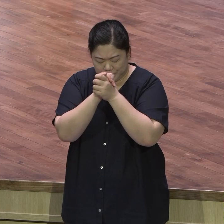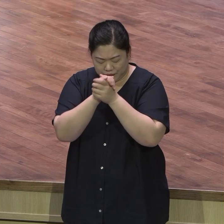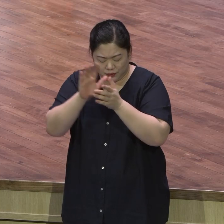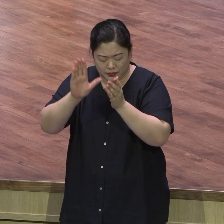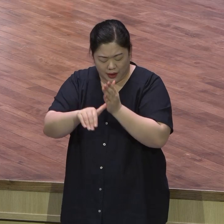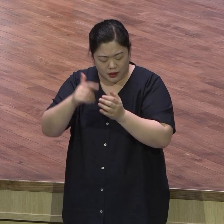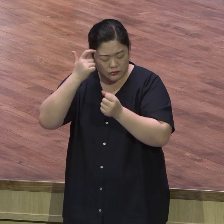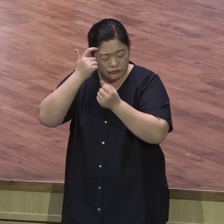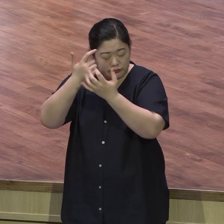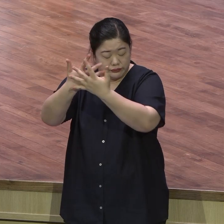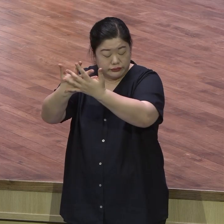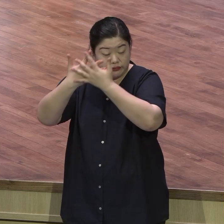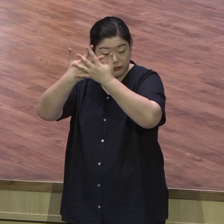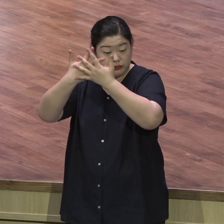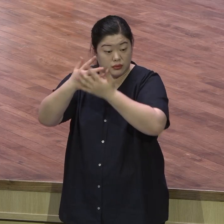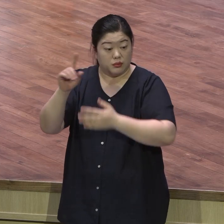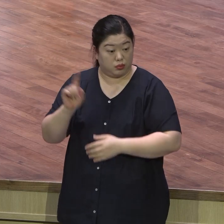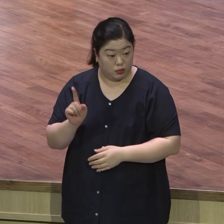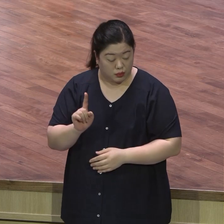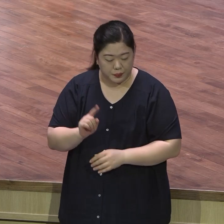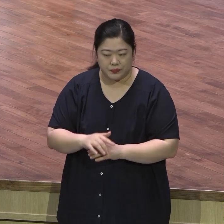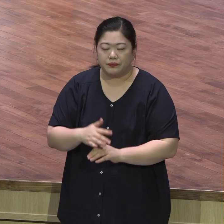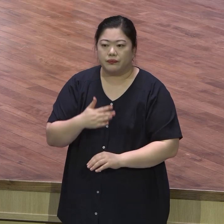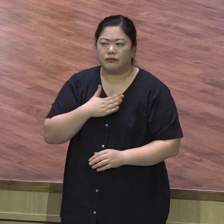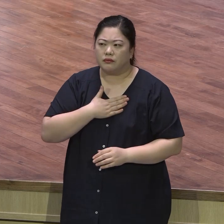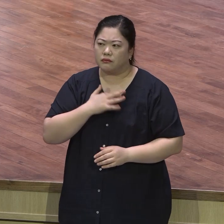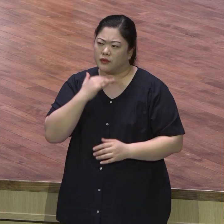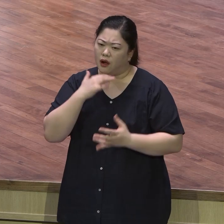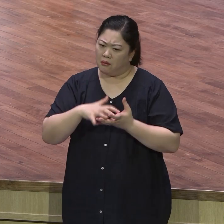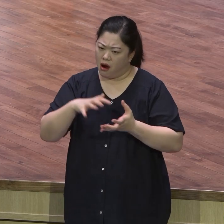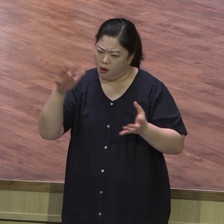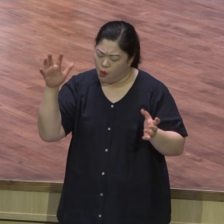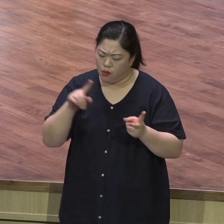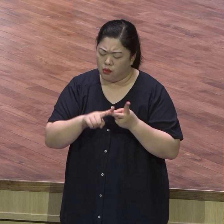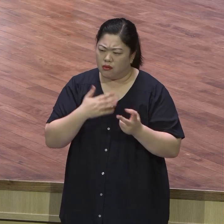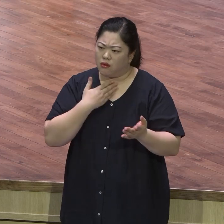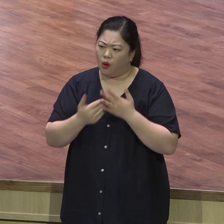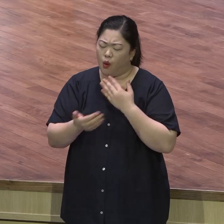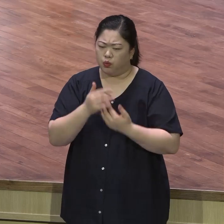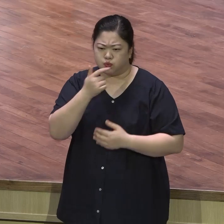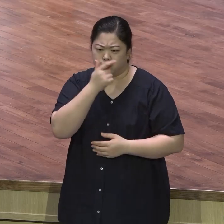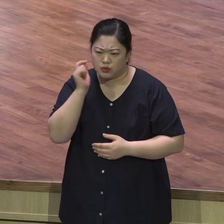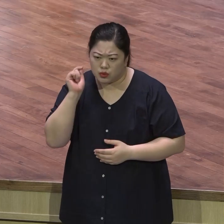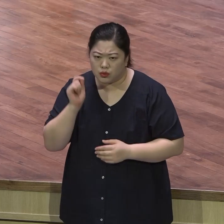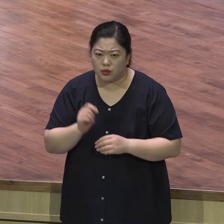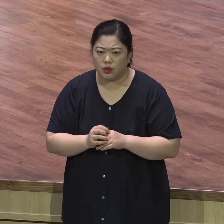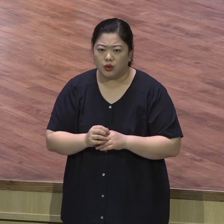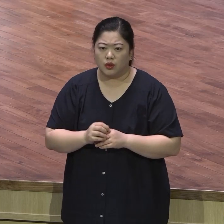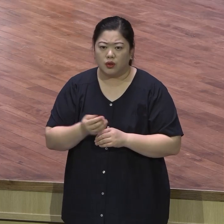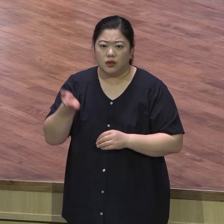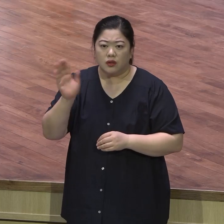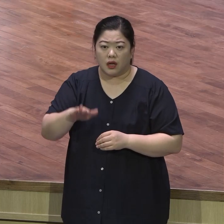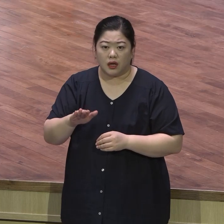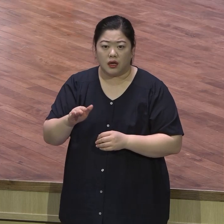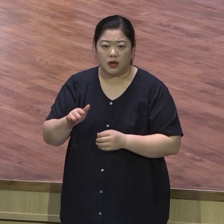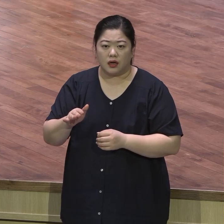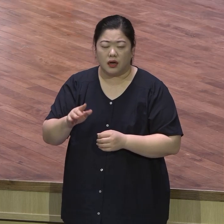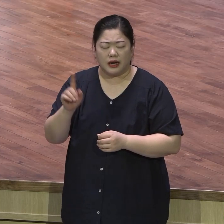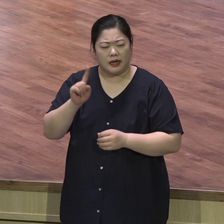나는 나이도 많고 나는 경험도 없고 나는 딱 신학 간 데 딱 환상이 보여요.